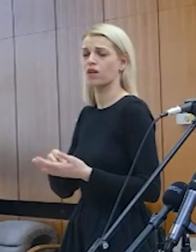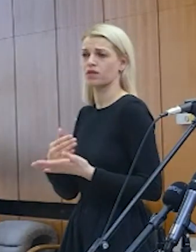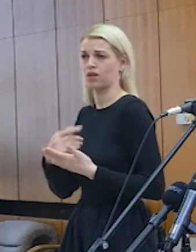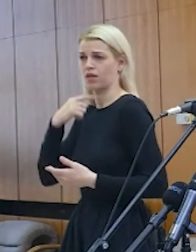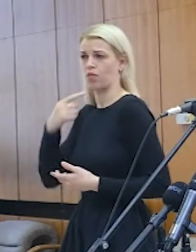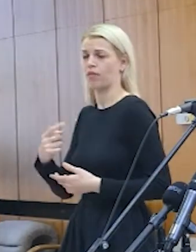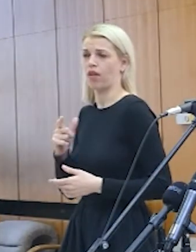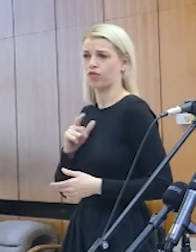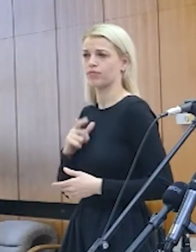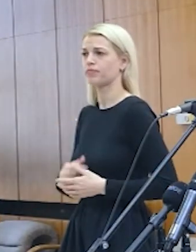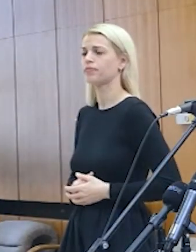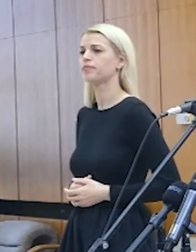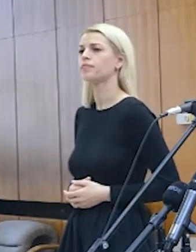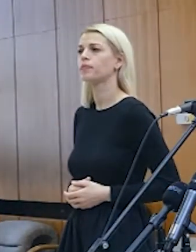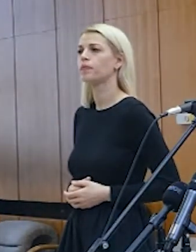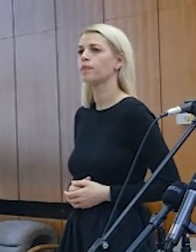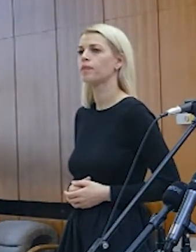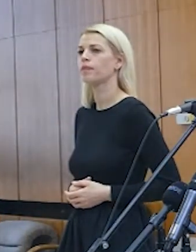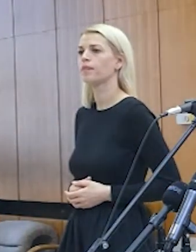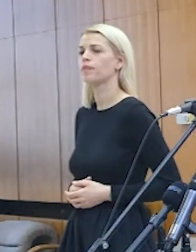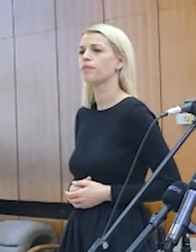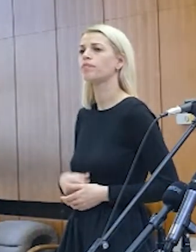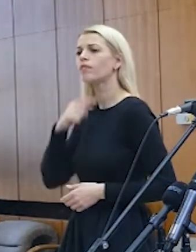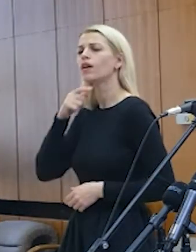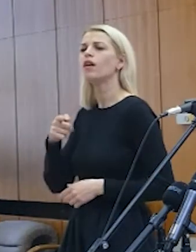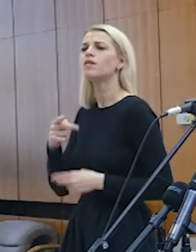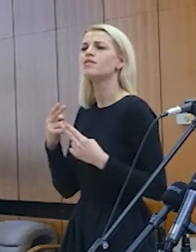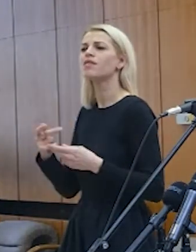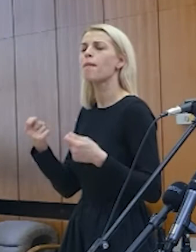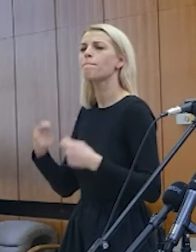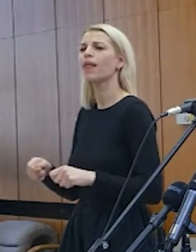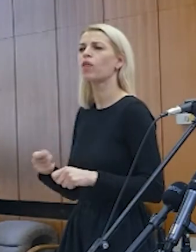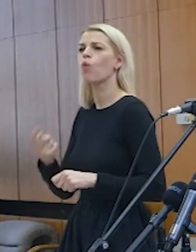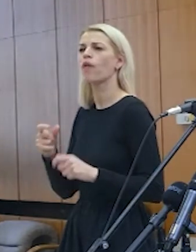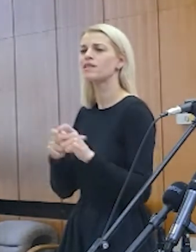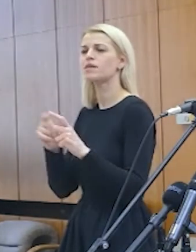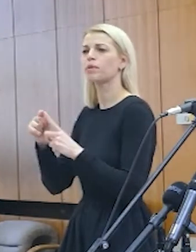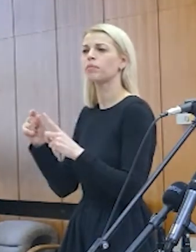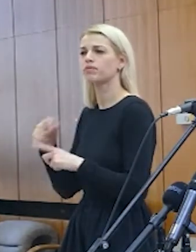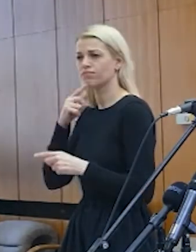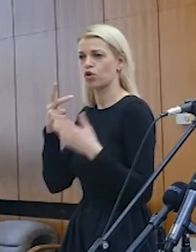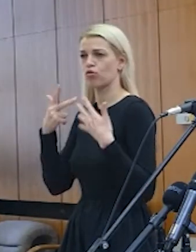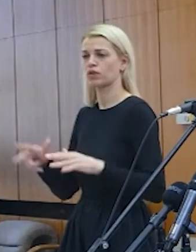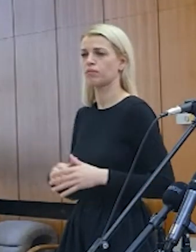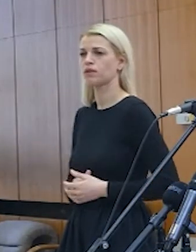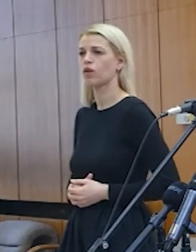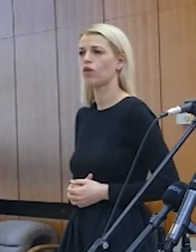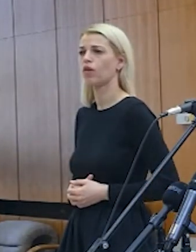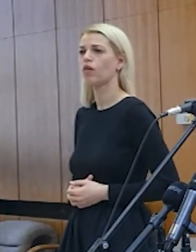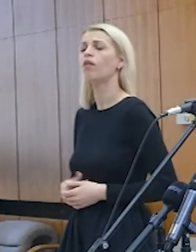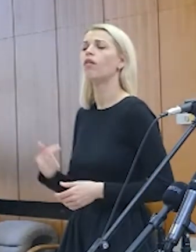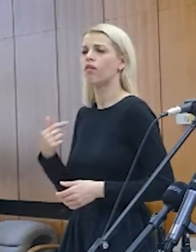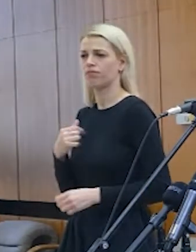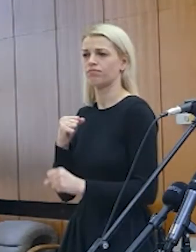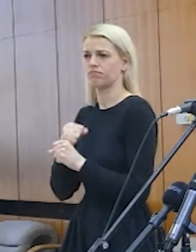prejavilo záujem o zastropovanú cenu plynu od SPP? 800. Ale stíha sa avizovaný termín, ten 1. marec, na ich prechod na nové Intenzívne zmluvy? Intenzívne na